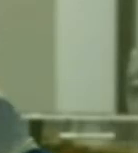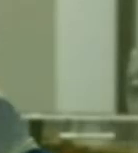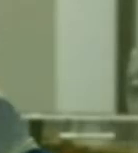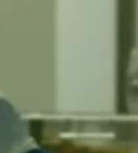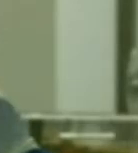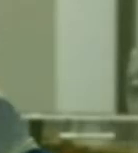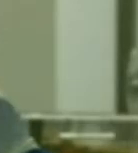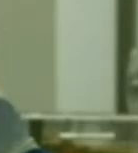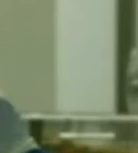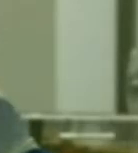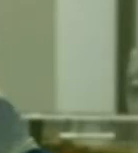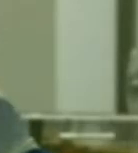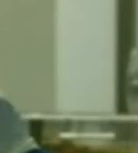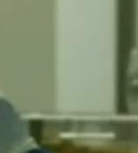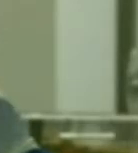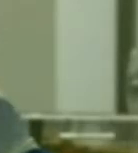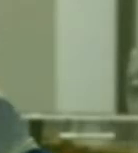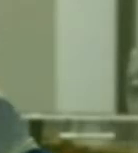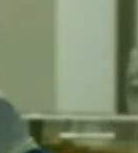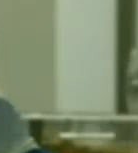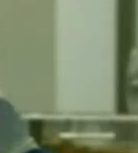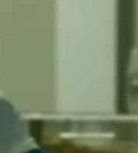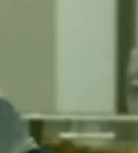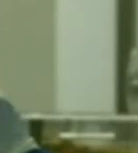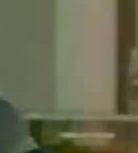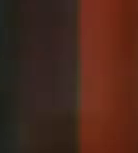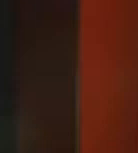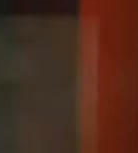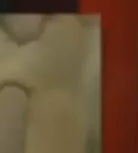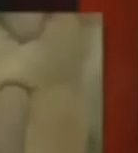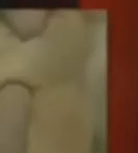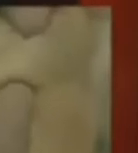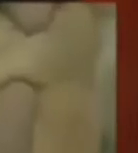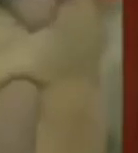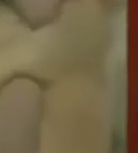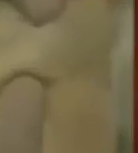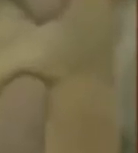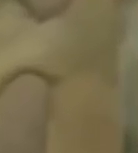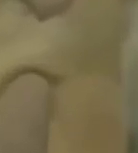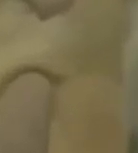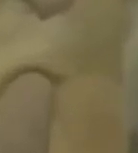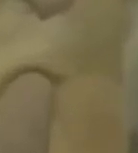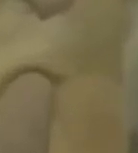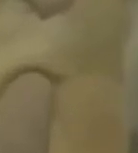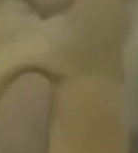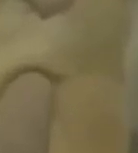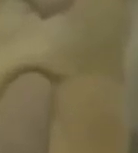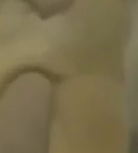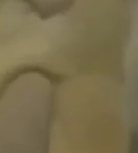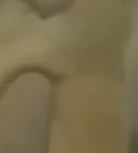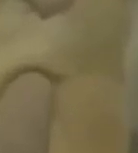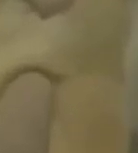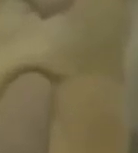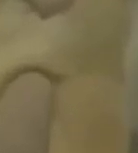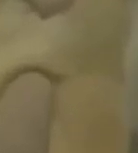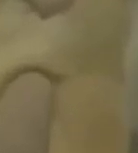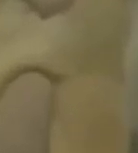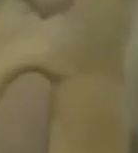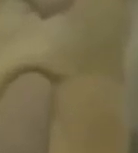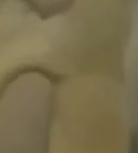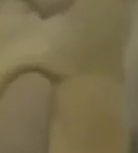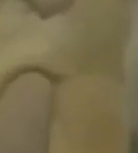principalmente tumores de mama e os machos tiveram insuficiência renal e hepática. Esse estudo francês, ele tem